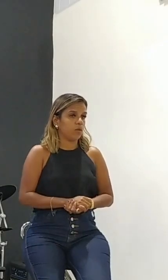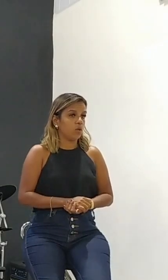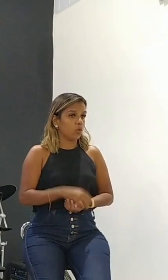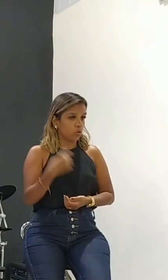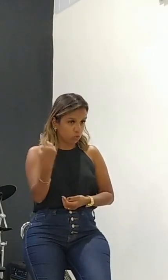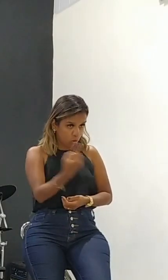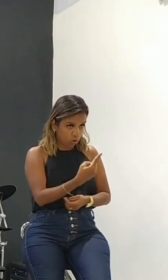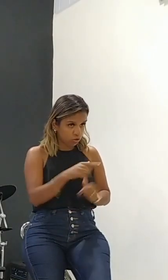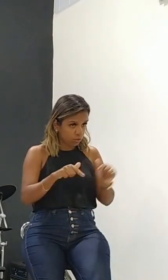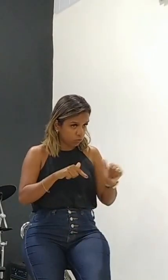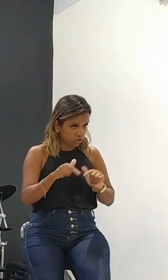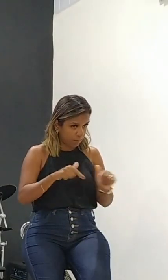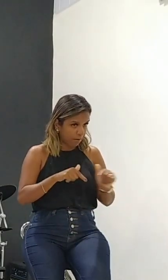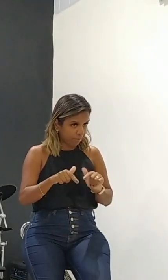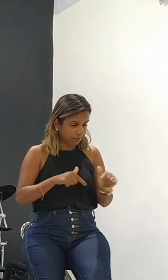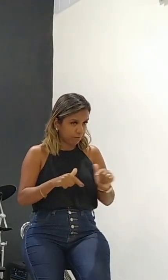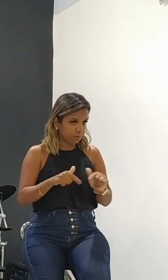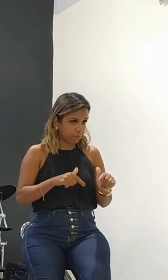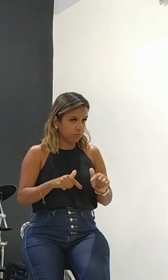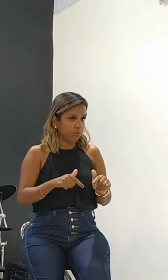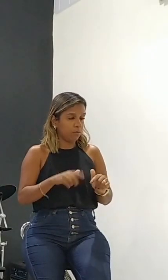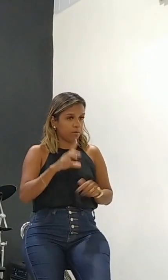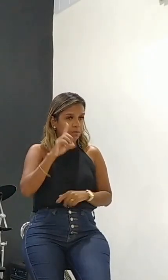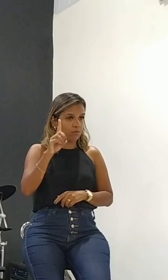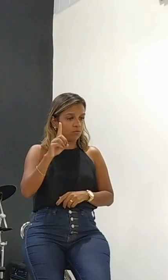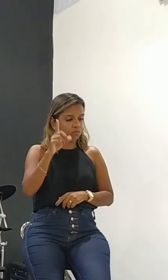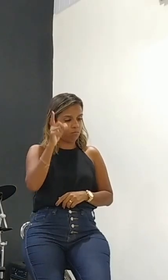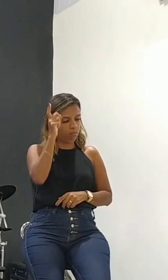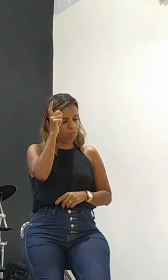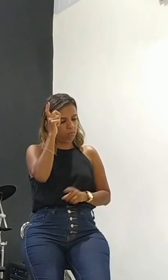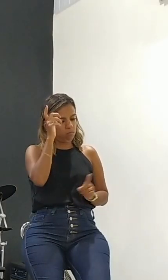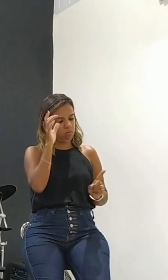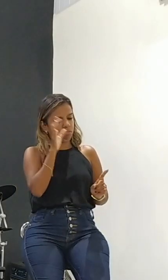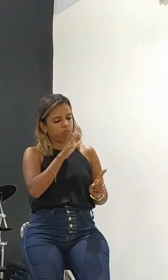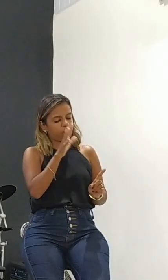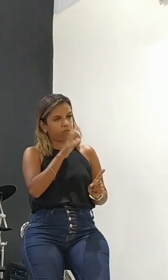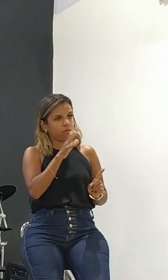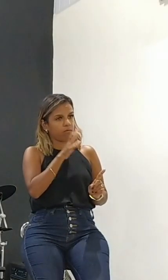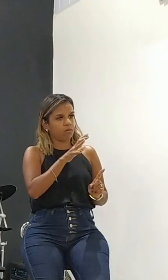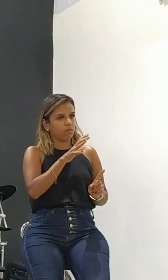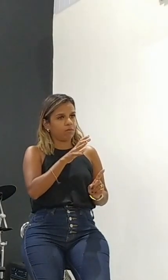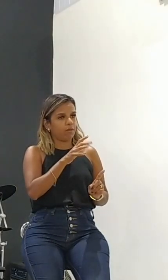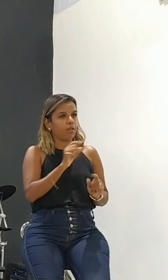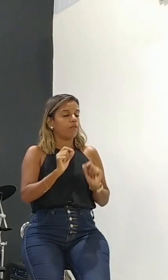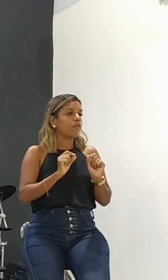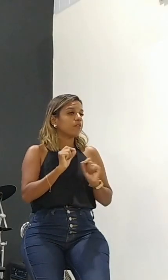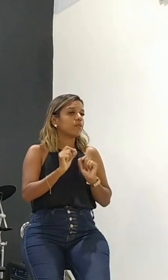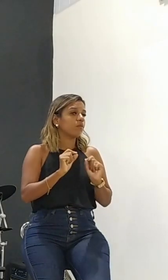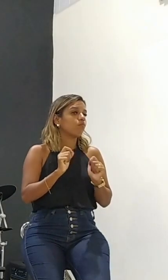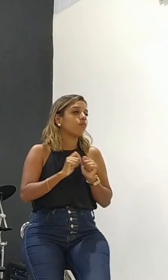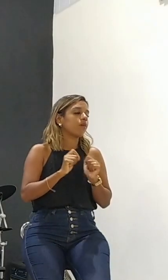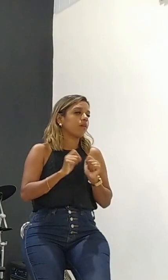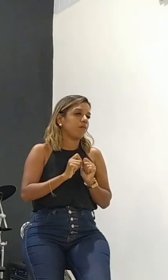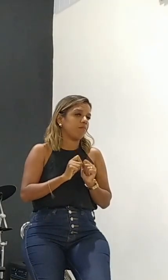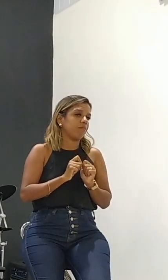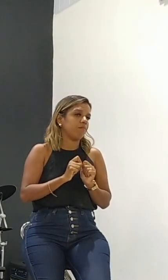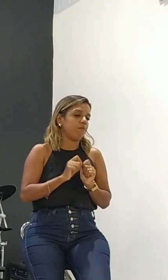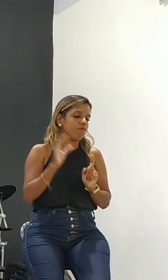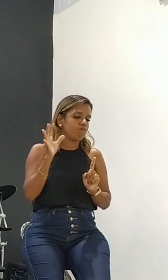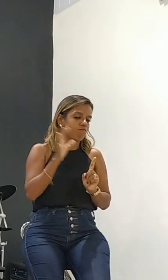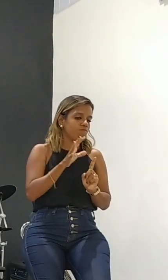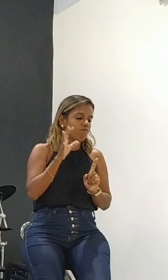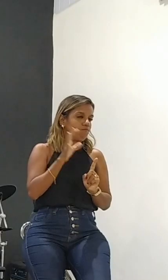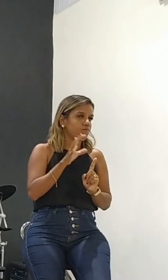obra, o diabo viu que não pode nos parar. Ele vai propor aliança conosco. Ele vai propor